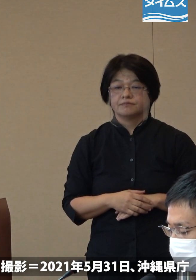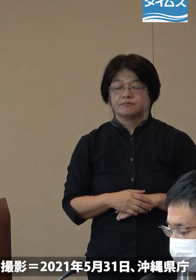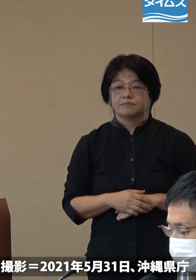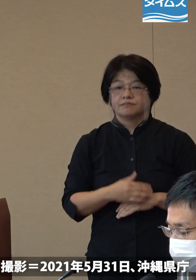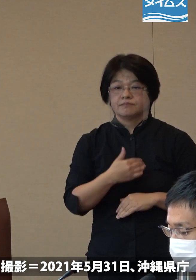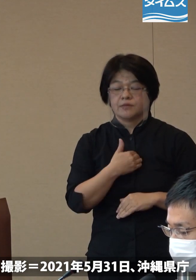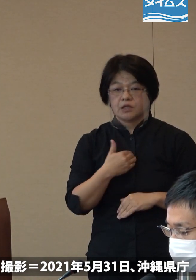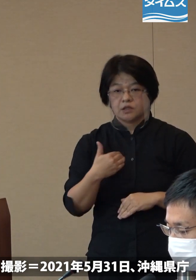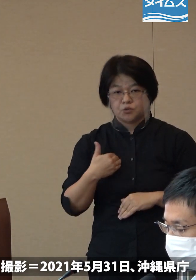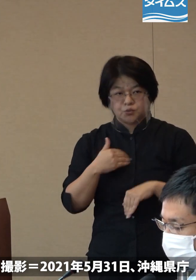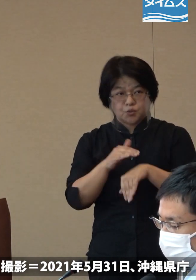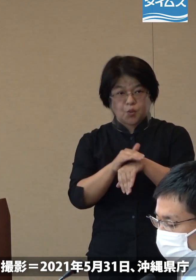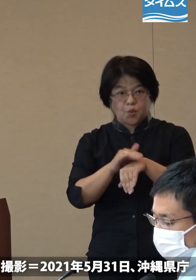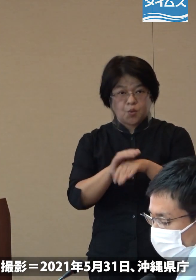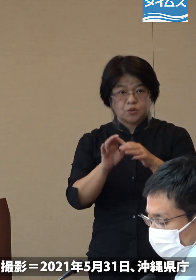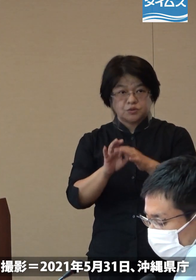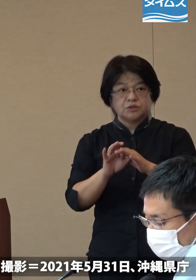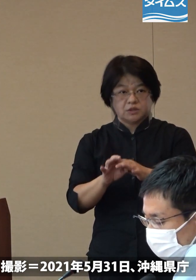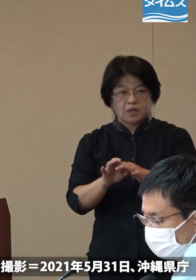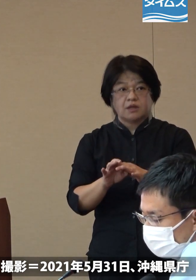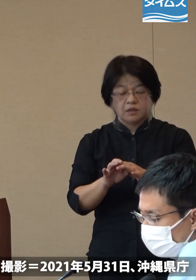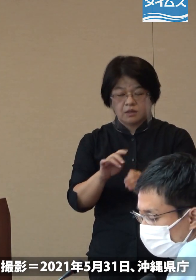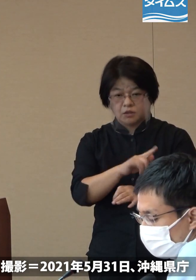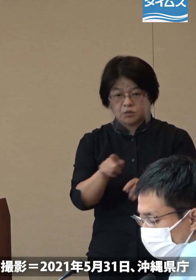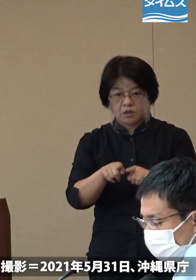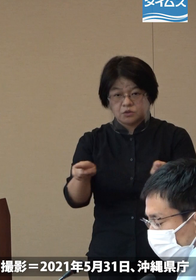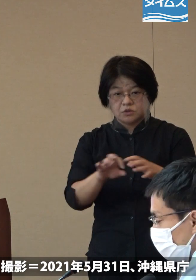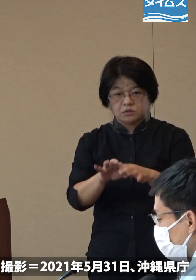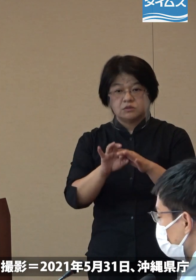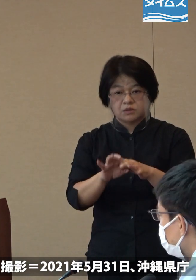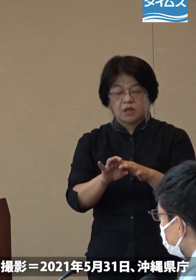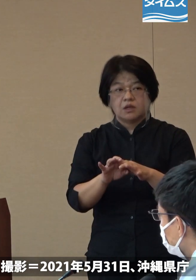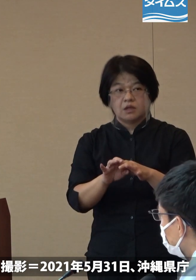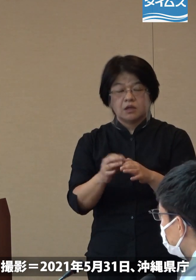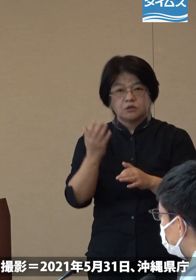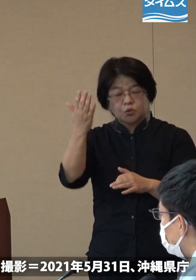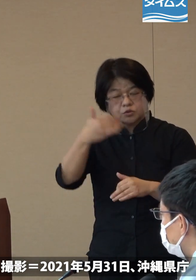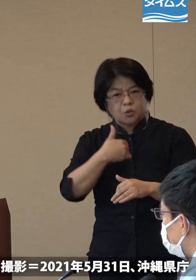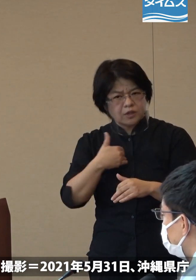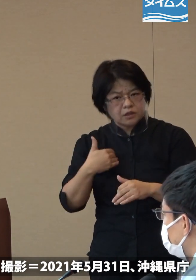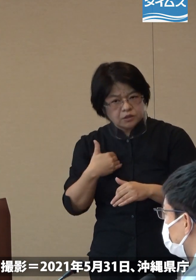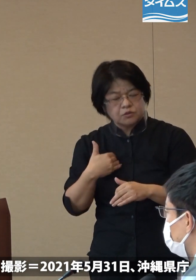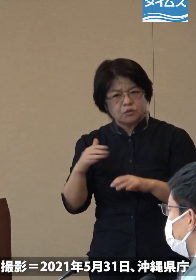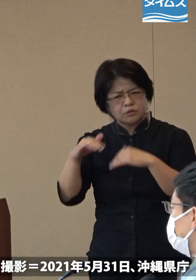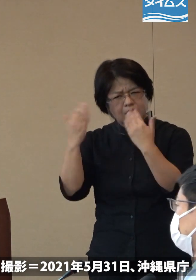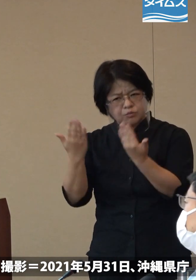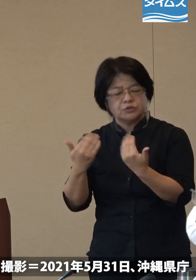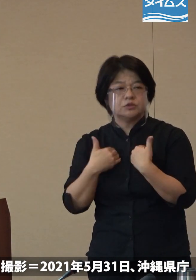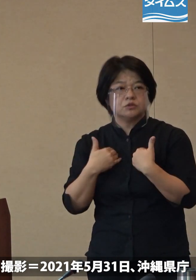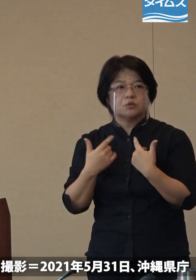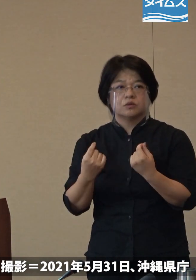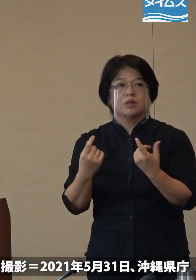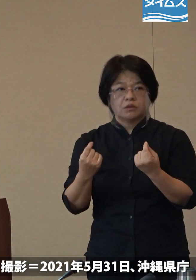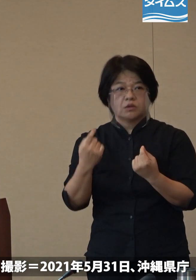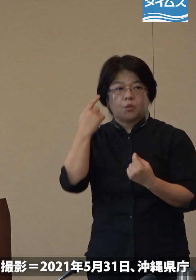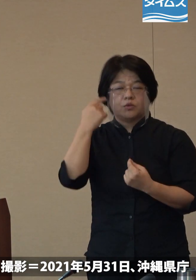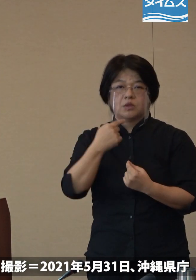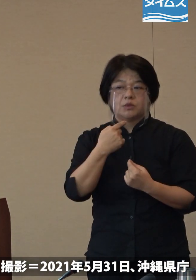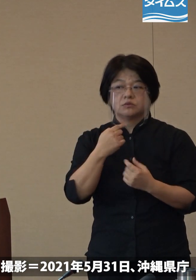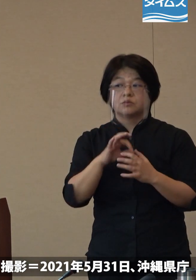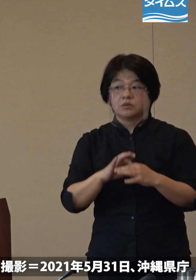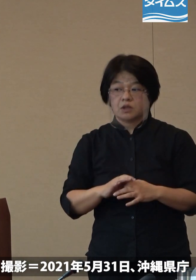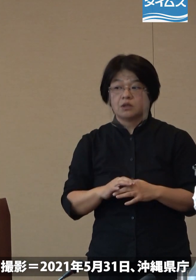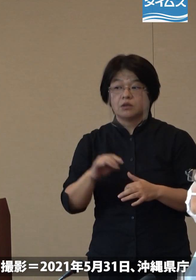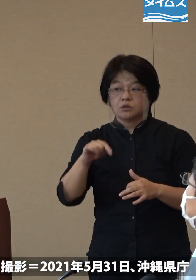やはり取りうる措置については、我々も、想定しうる限りのことは対応を取っていかないといけないだろうと思っています